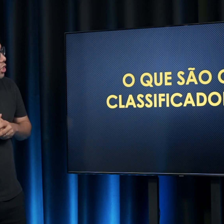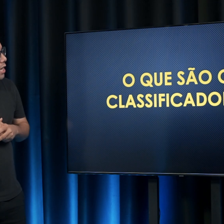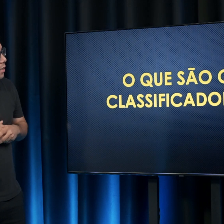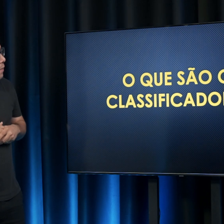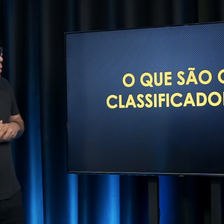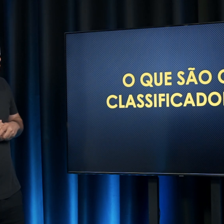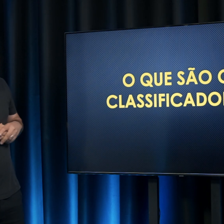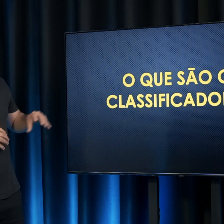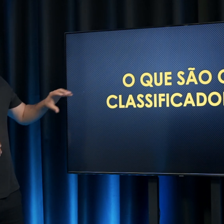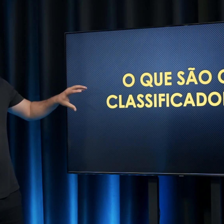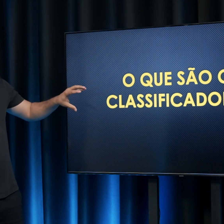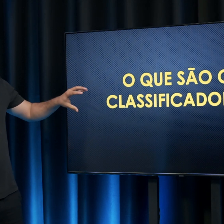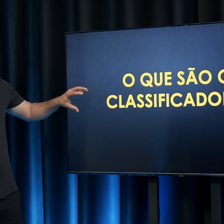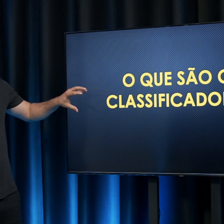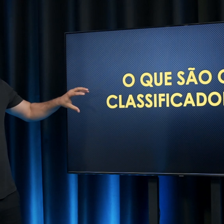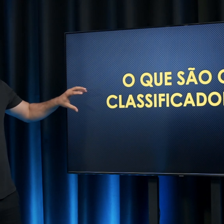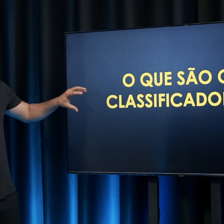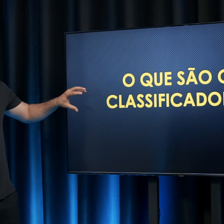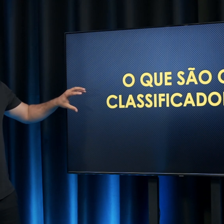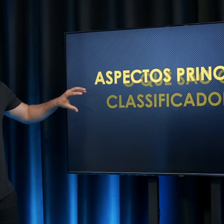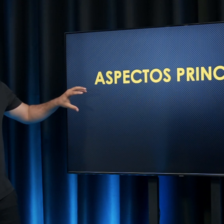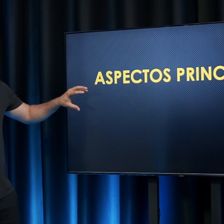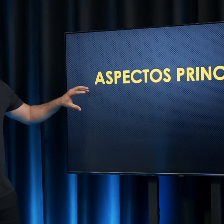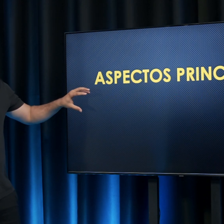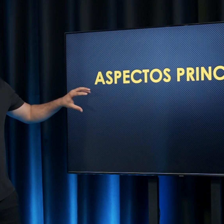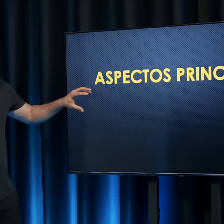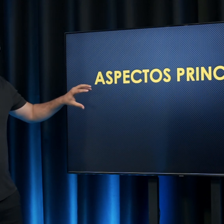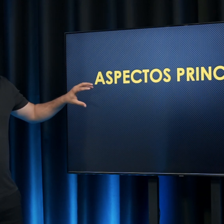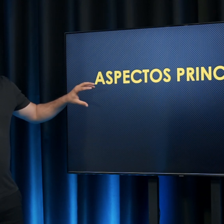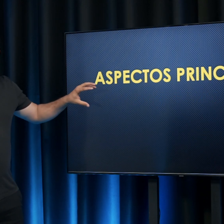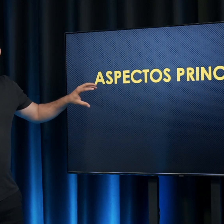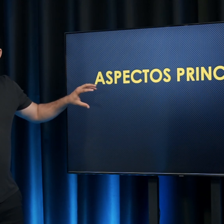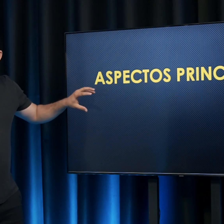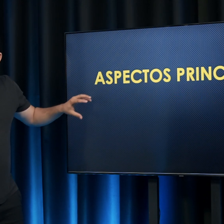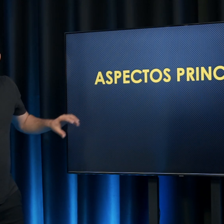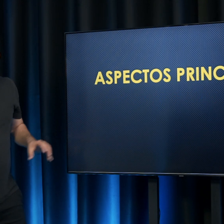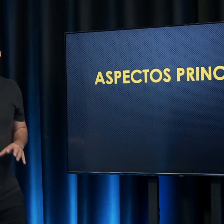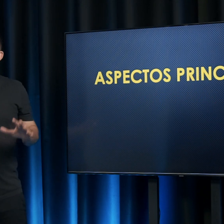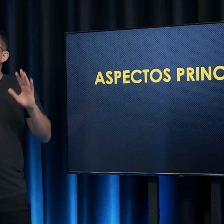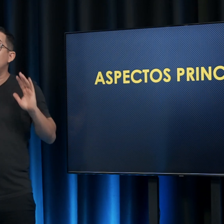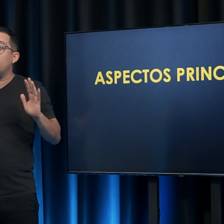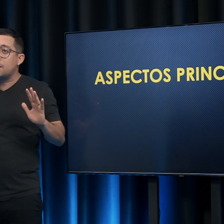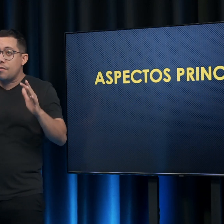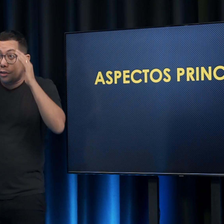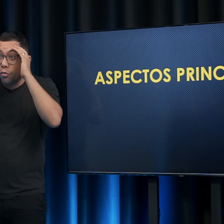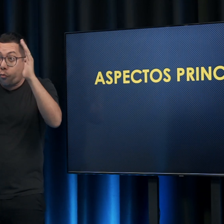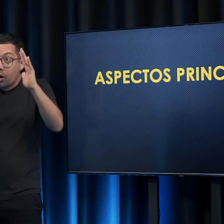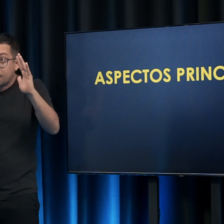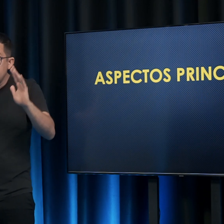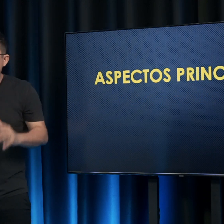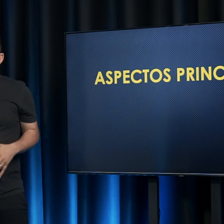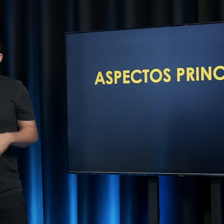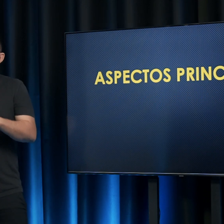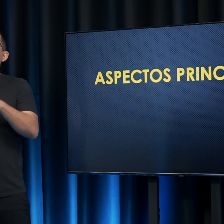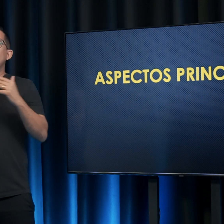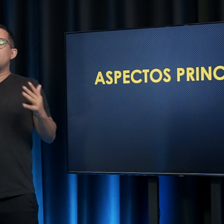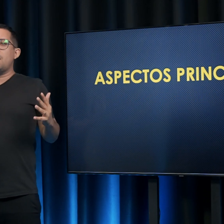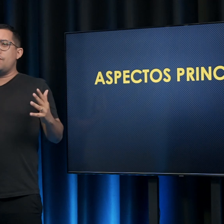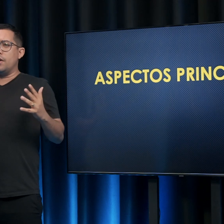gentileza? Porque, ó, o que são os classificadores? É para descrever. Isso, descrever. Então foca nisso. É para descrever.